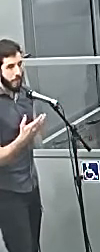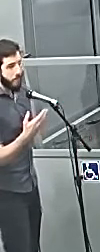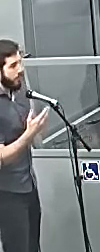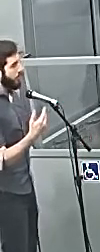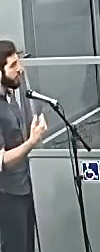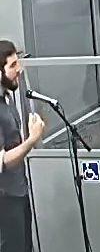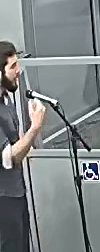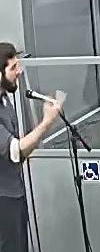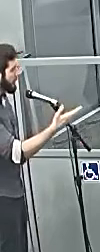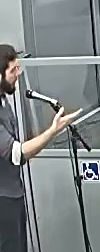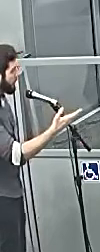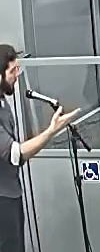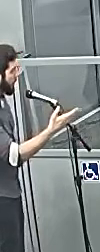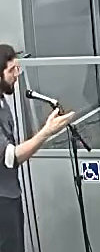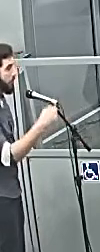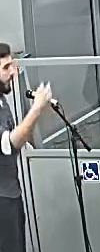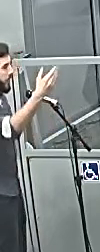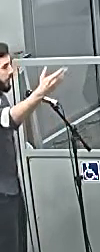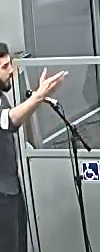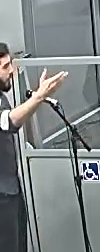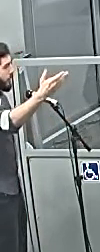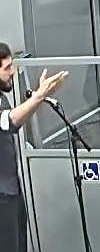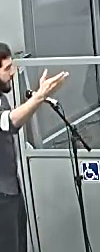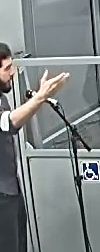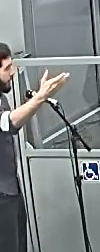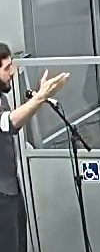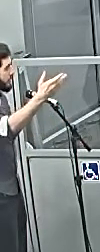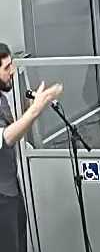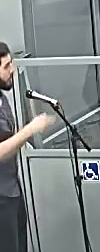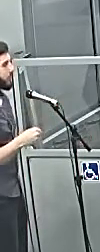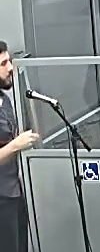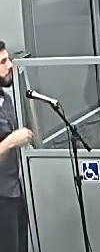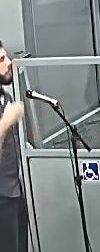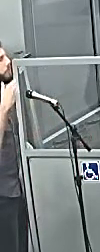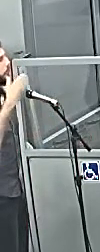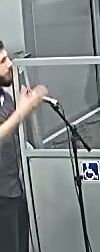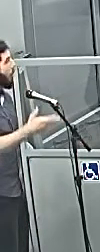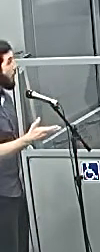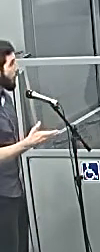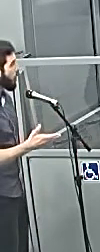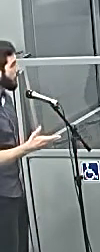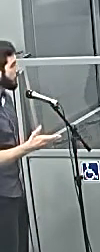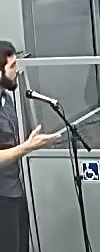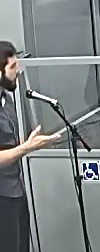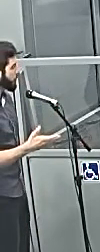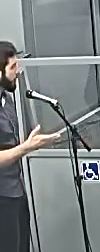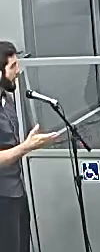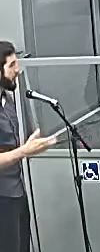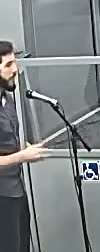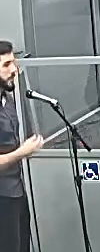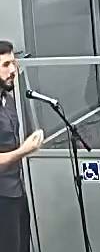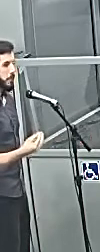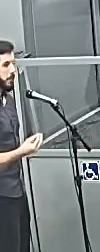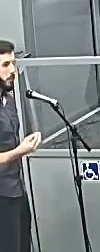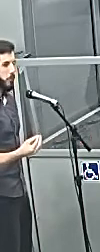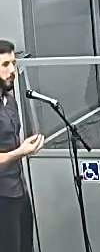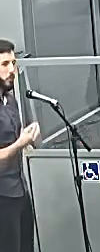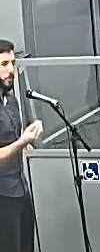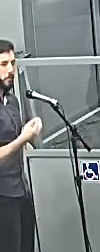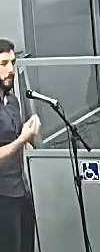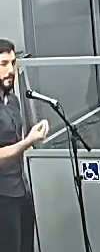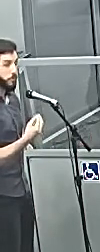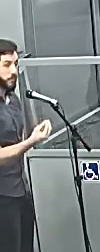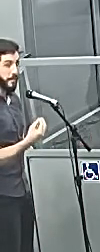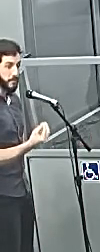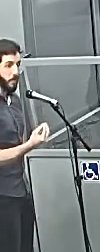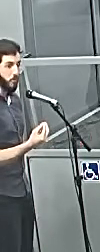então a gente tá manifestar o nosso apoio para irem ao ministério da educação entender qual é o rumo que isso pode tomar seja para incluir